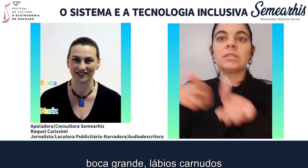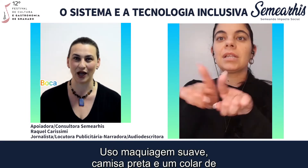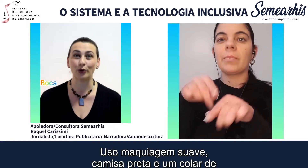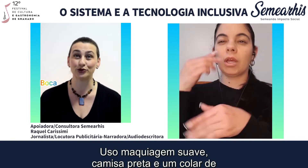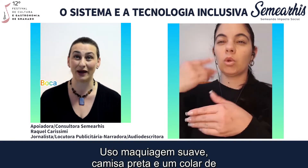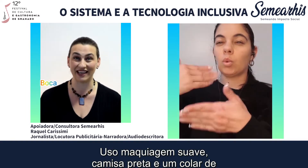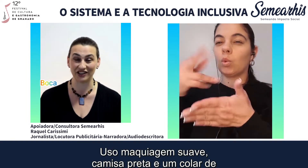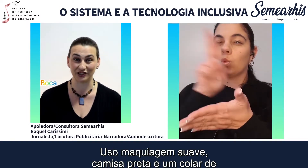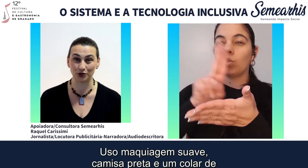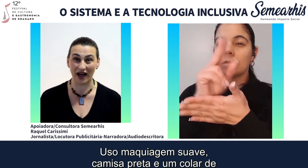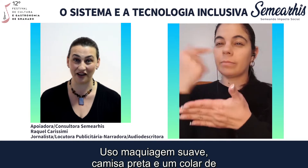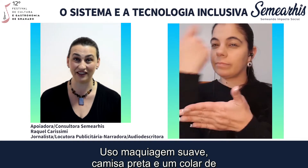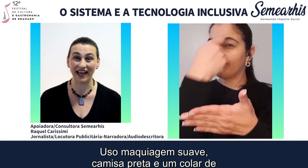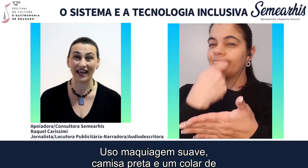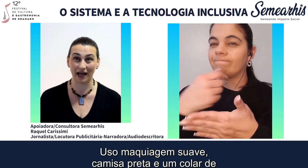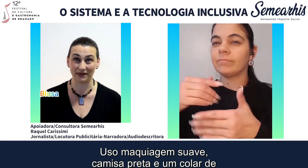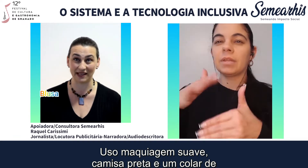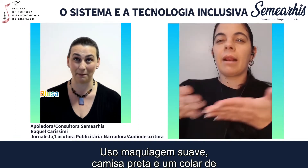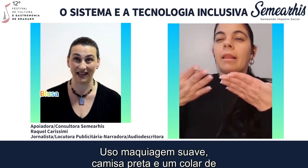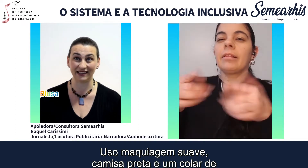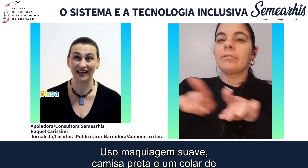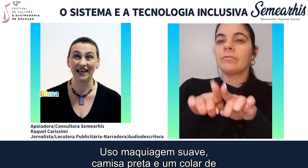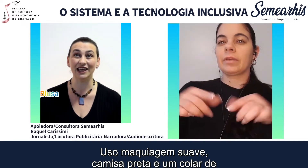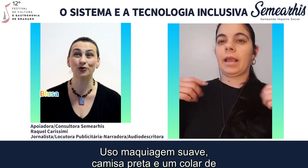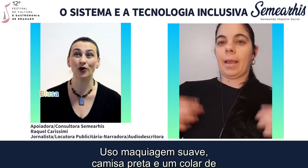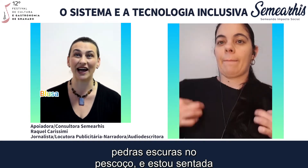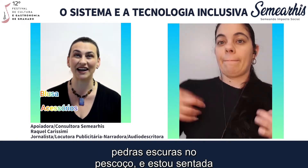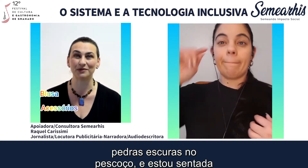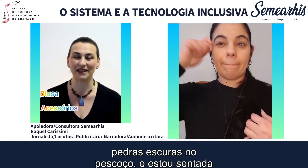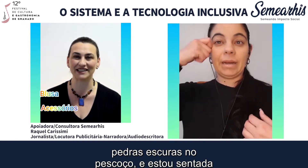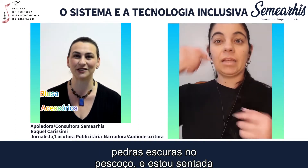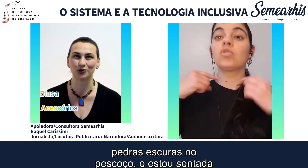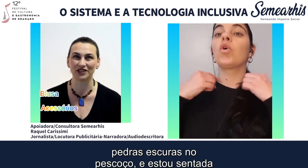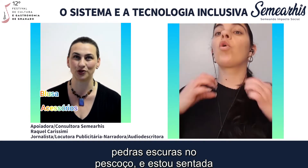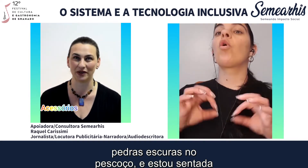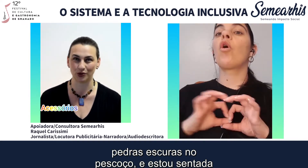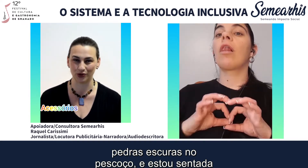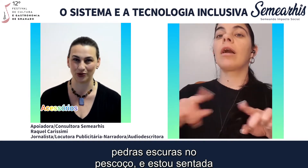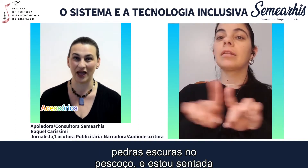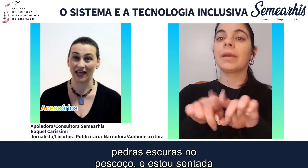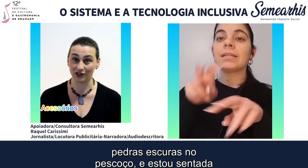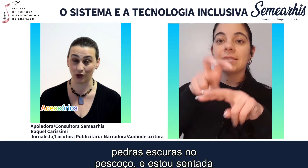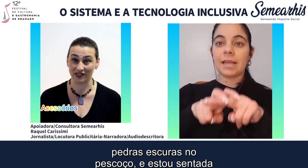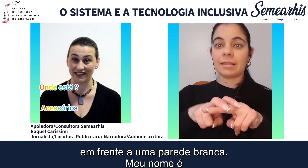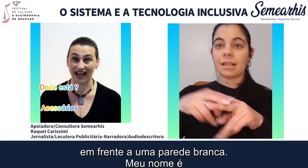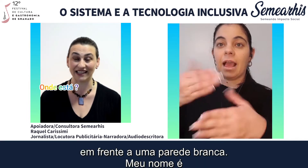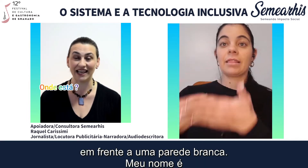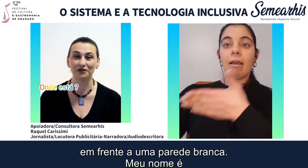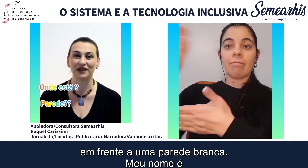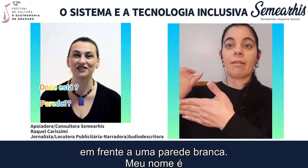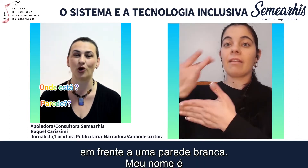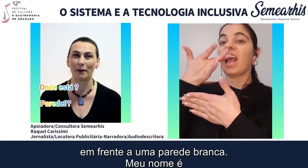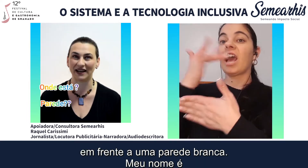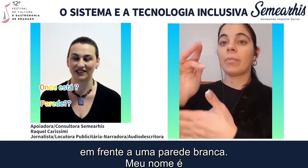carnudos. Uso maquiagem suave, camisa preta e um colar de pedras escuras no pescoço. Estou sentada